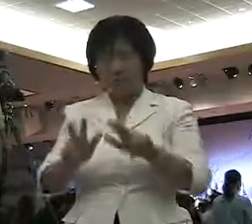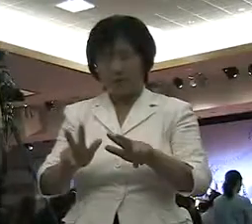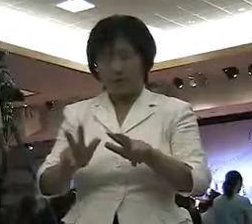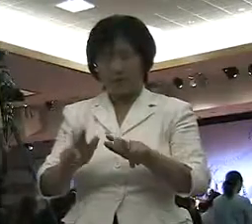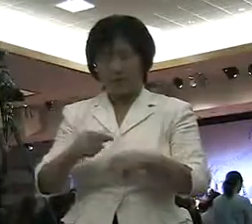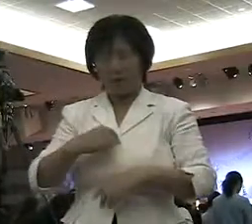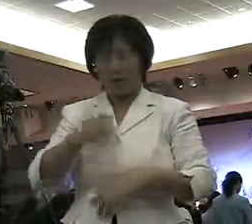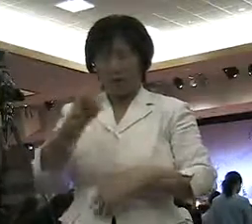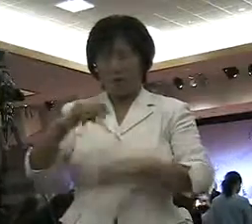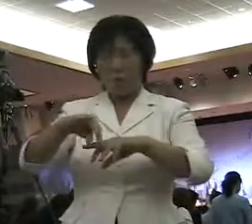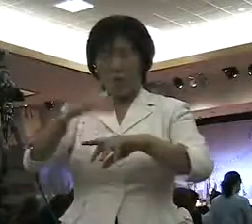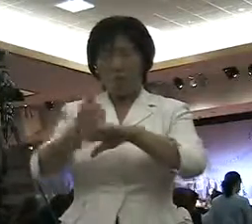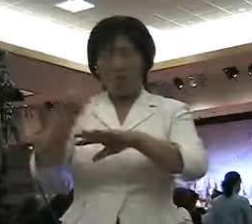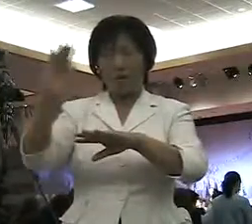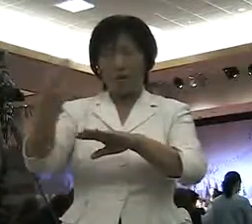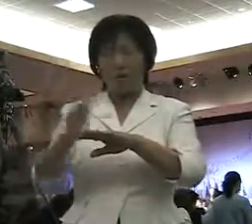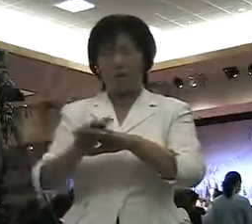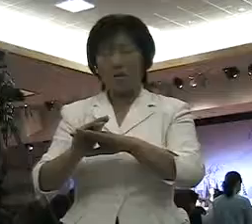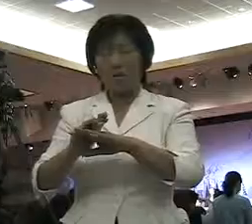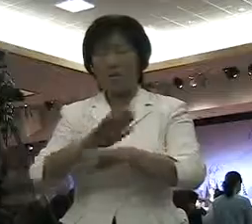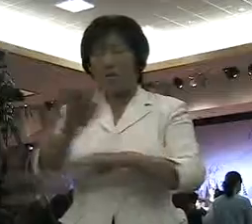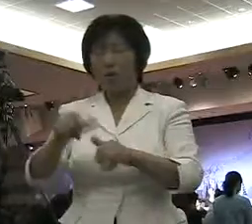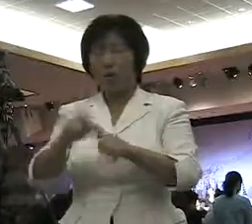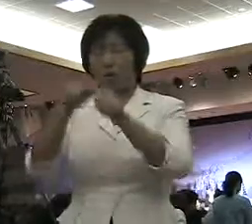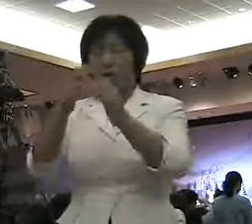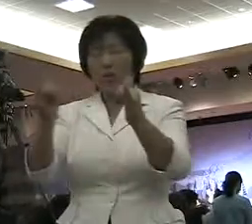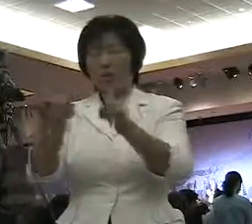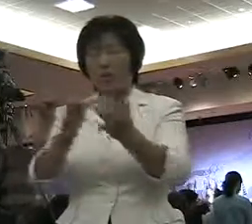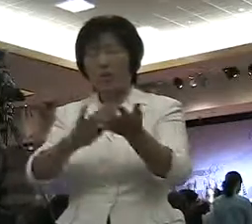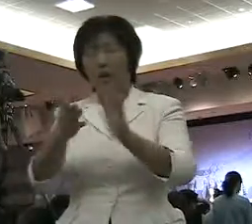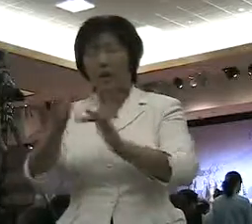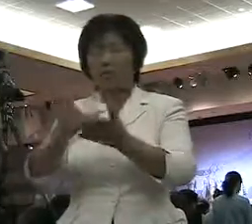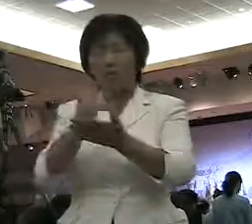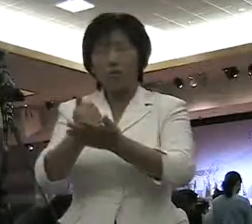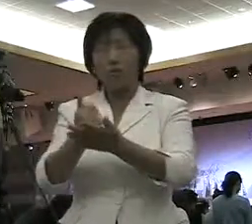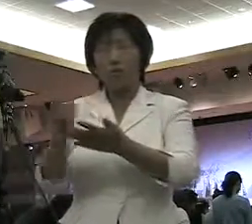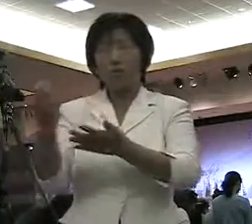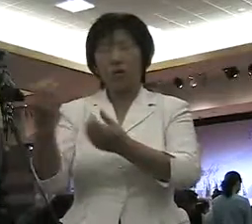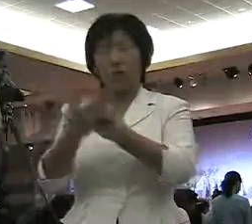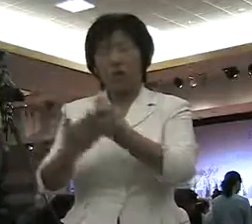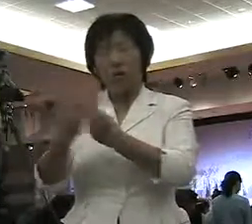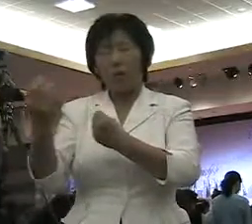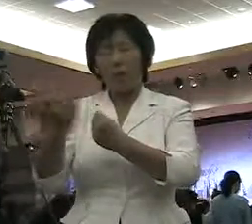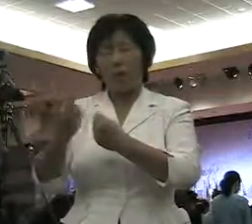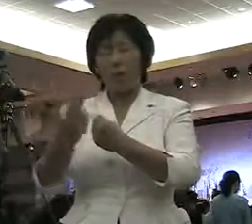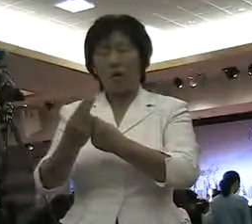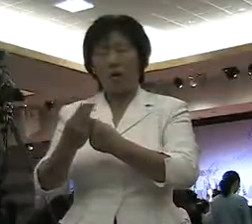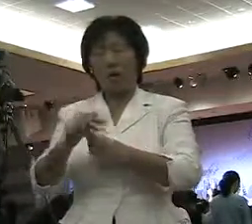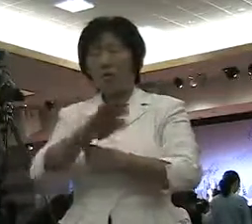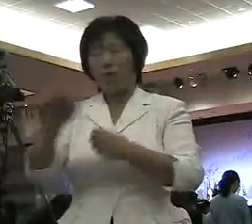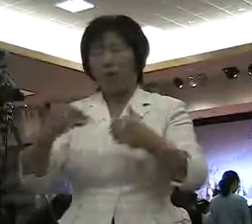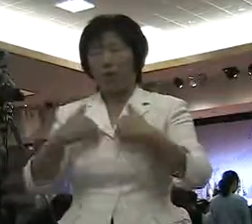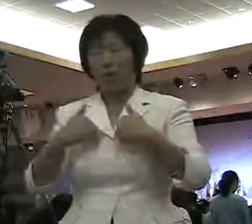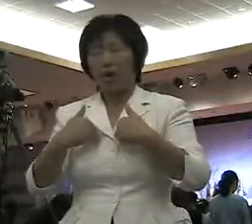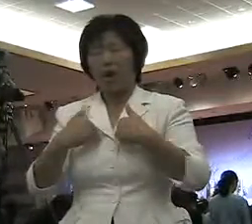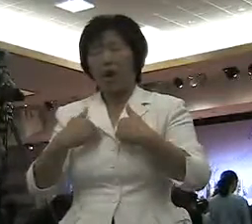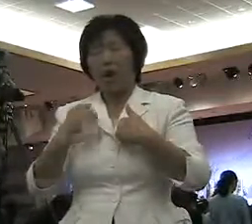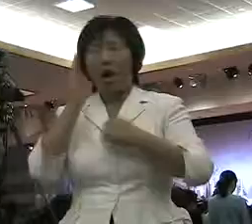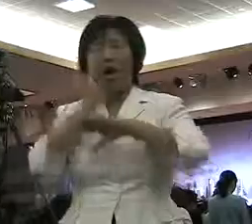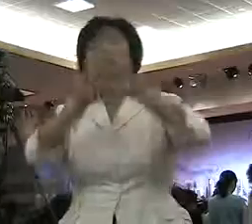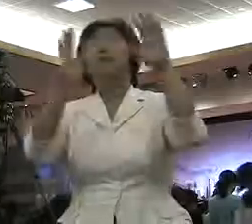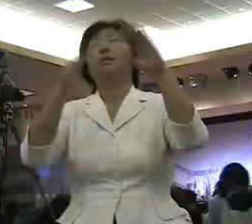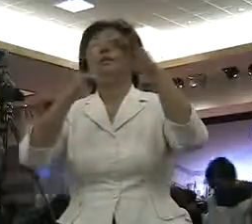지금은 홍보왕이 되시는 우리의 구원자 예수 그리스도의 은혜와 우리에게